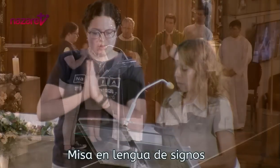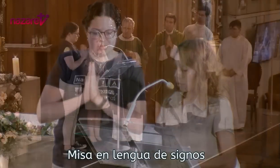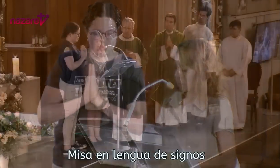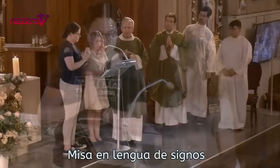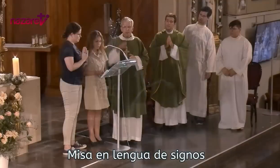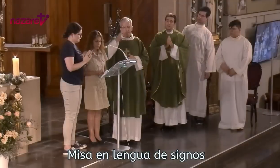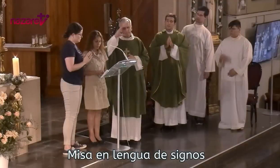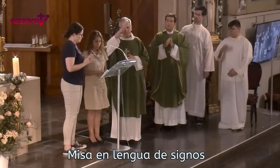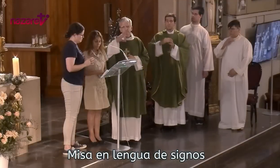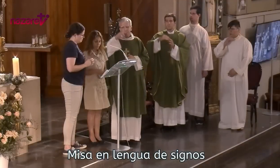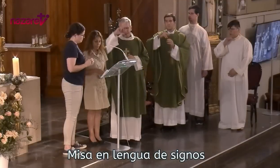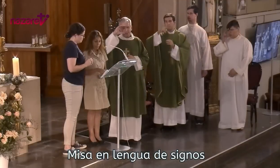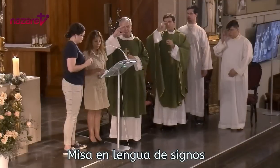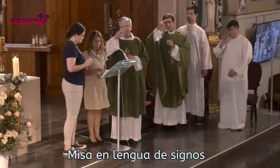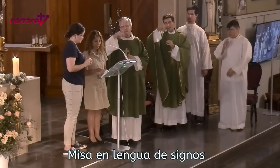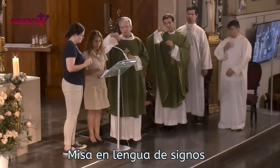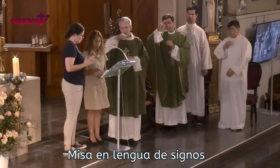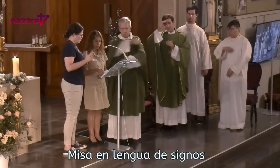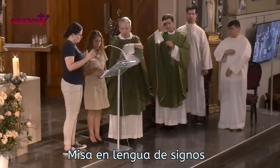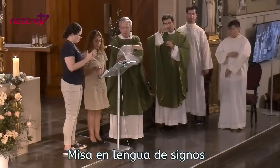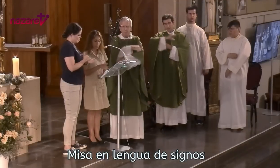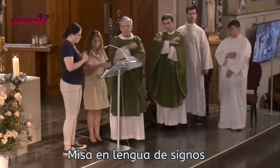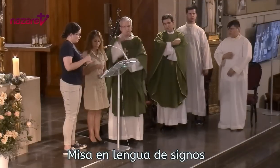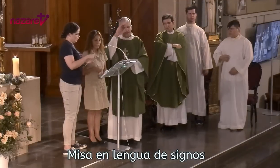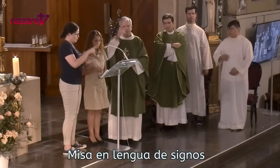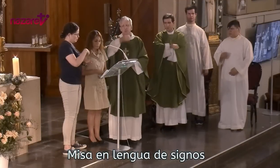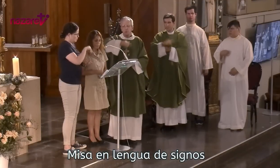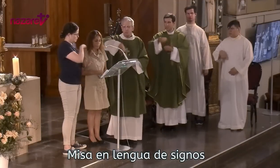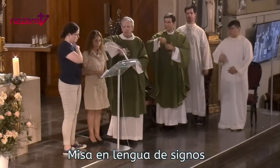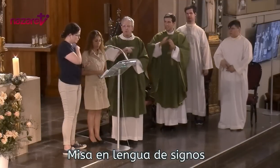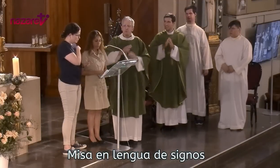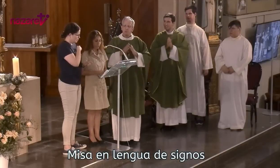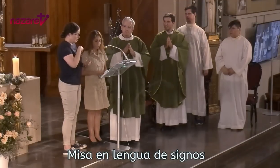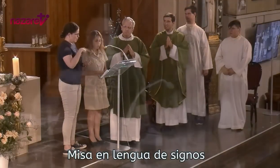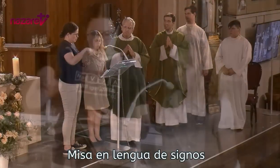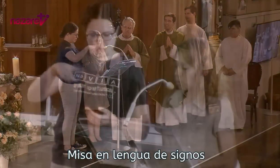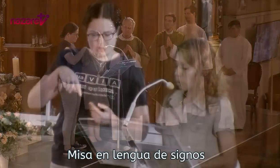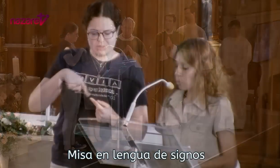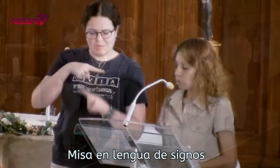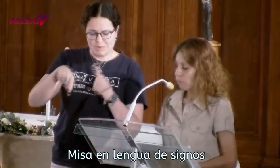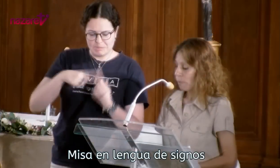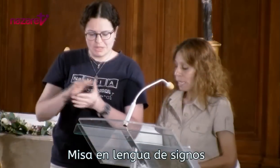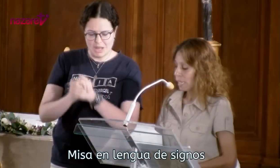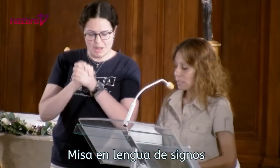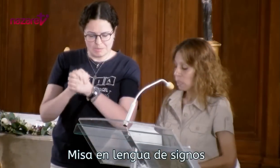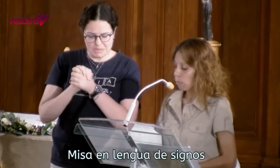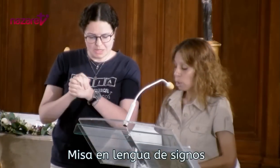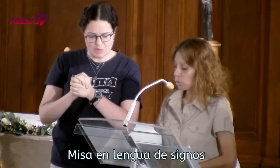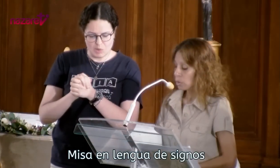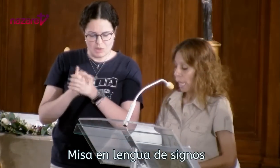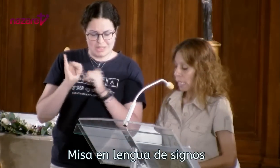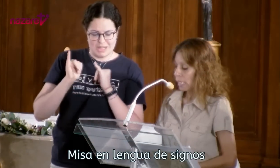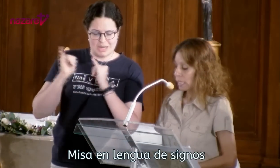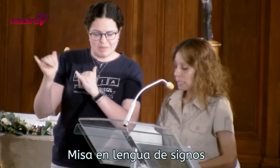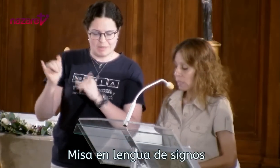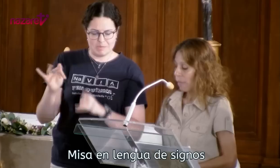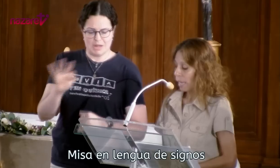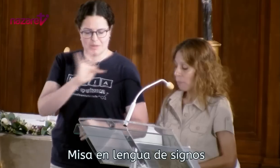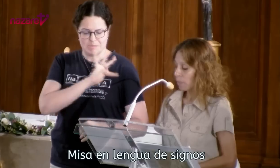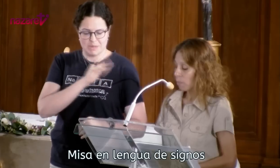Oremos. Padre de los pobres, escúchanos. Por todos los difuntos, por nuestros familiares y amigos, que reciban el premio